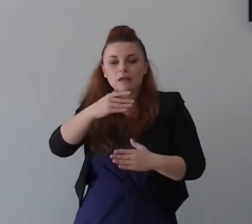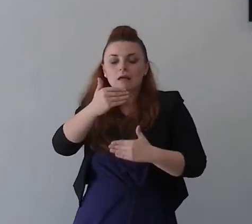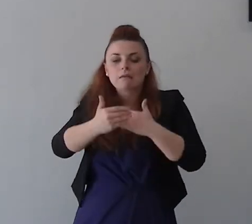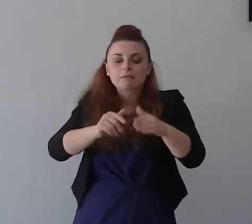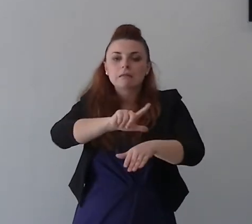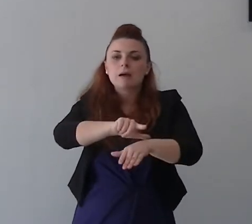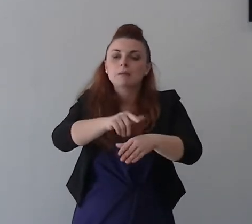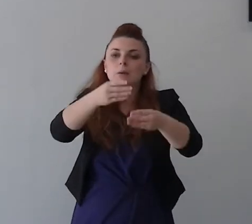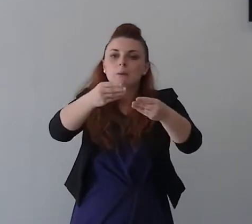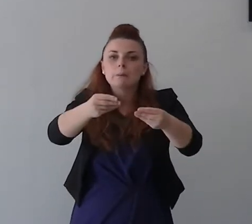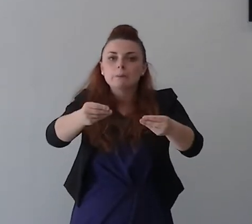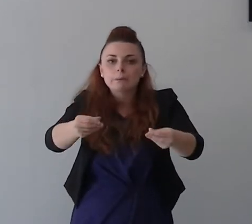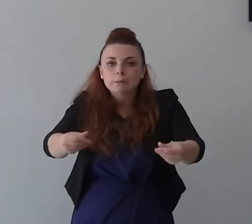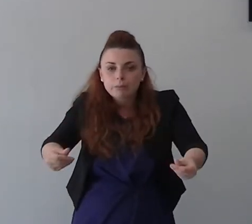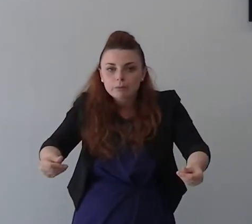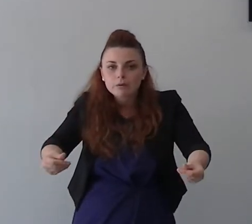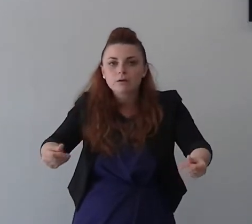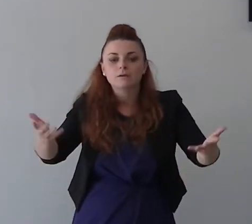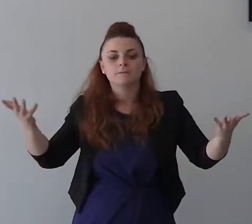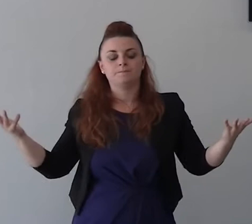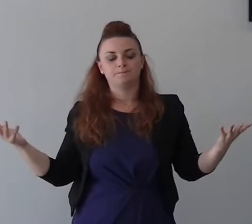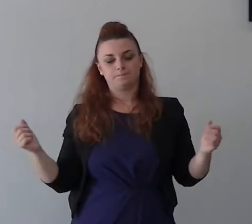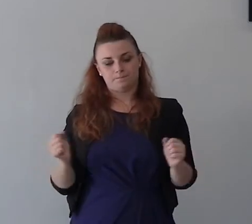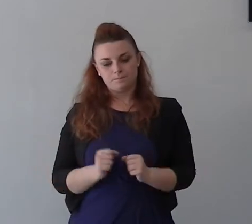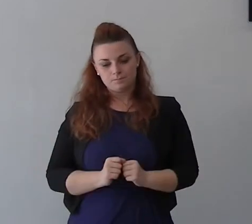tempo, tanto da non,